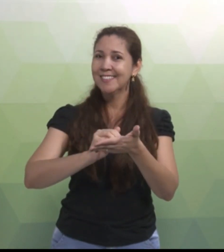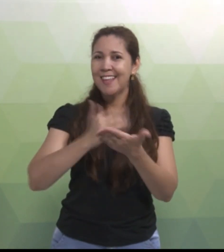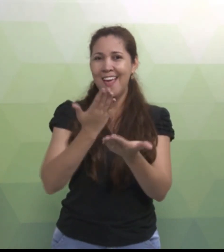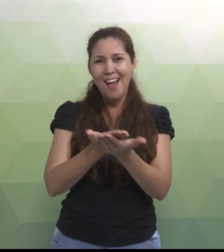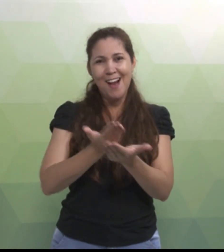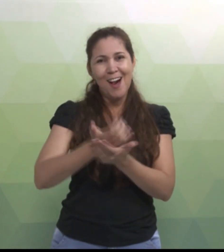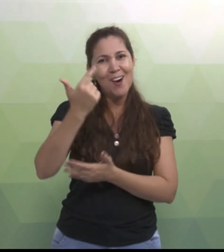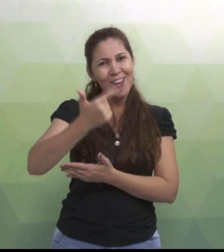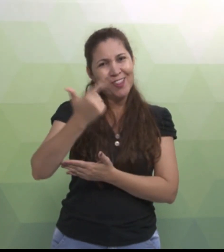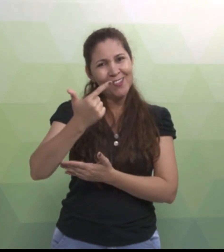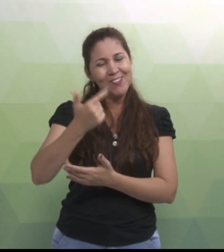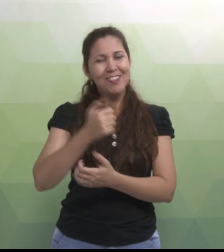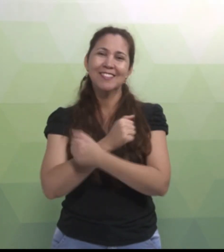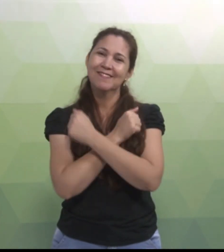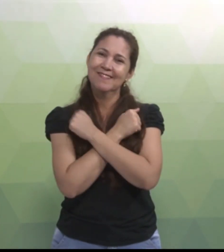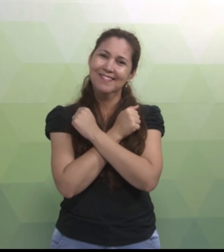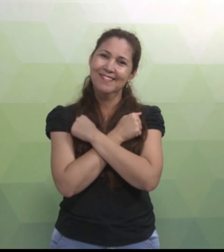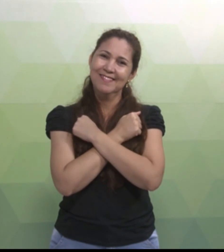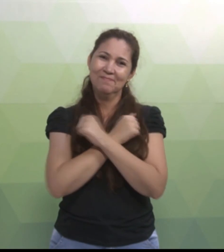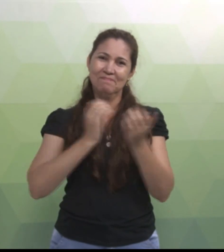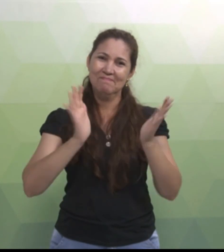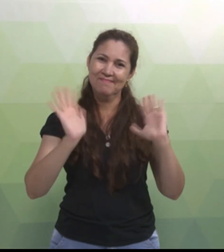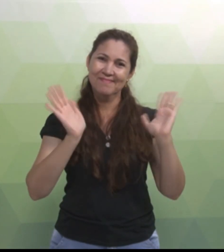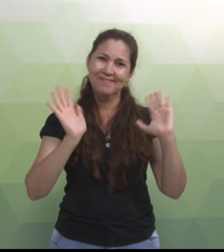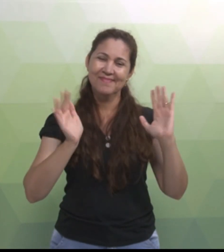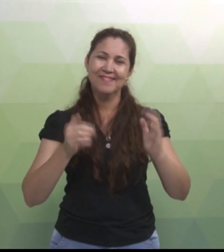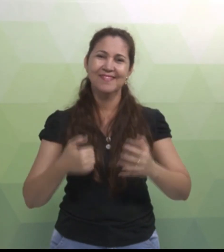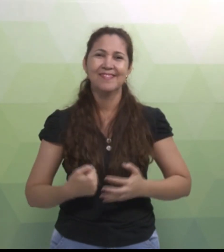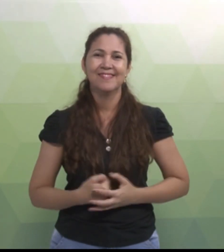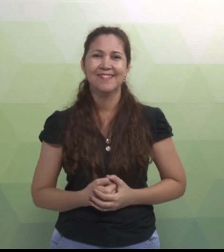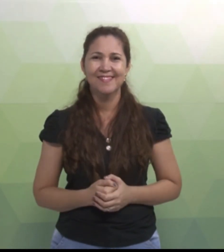agora estou me despedindo. Até a segunda aula. Abraço, tchau!